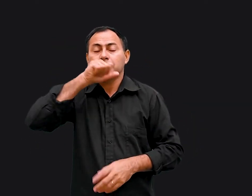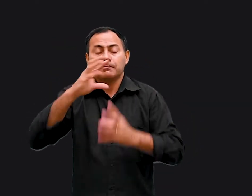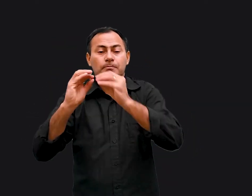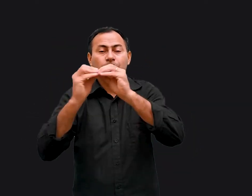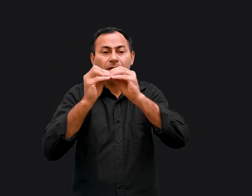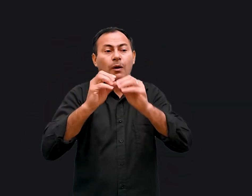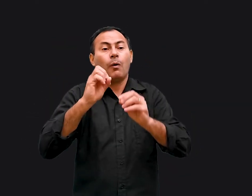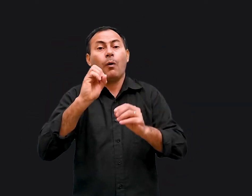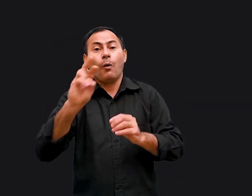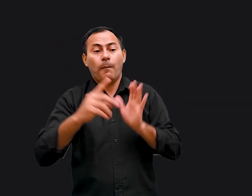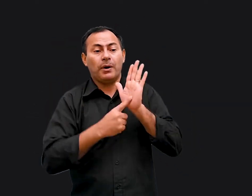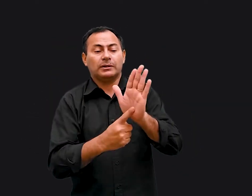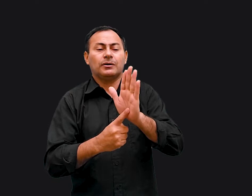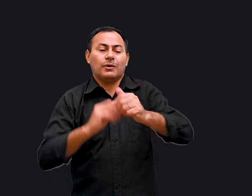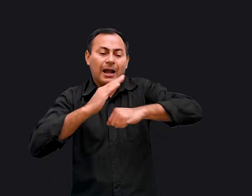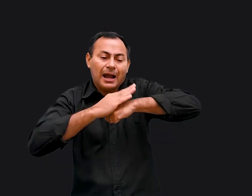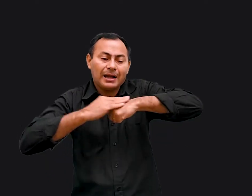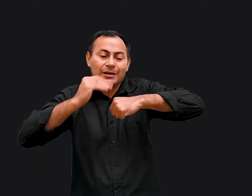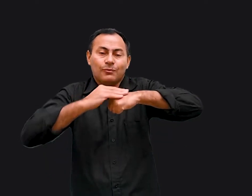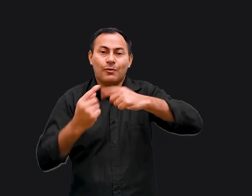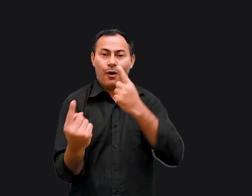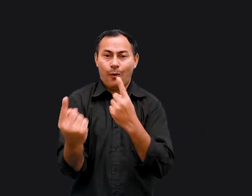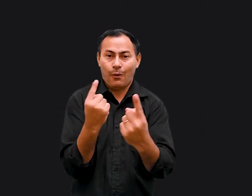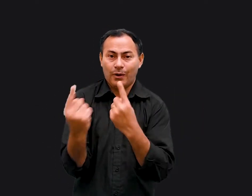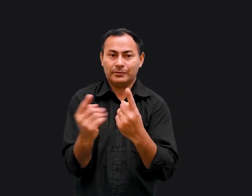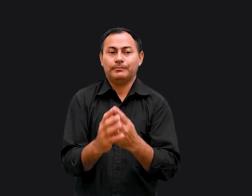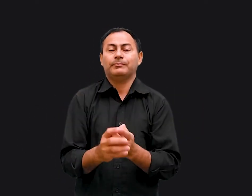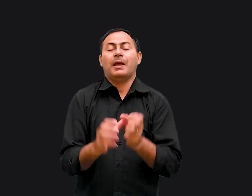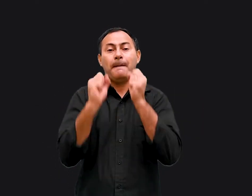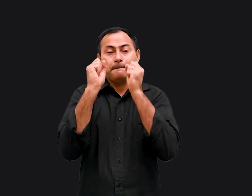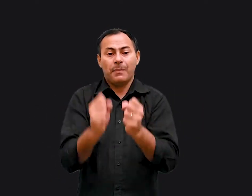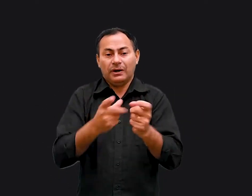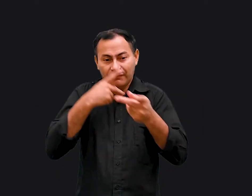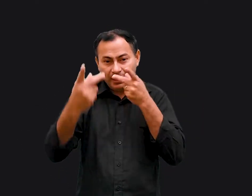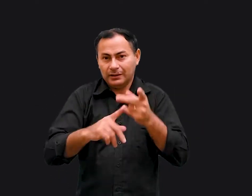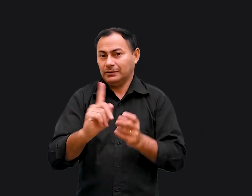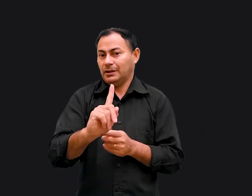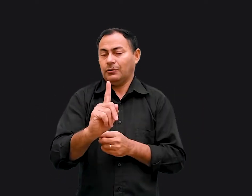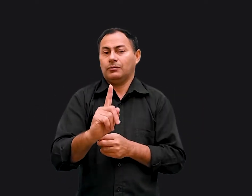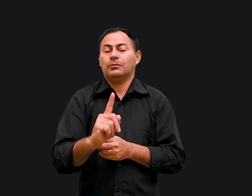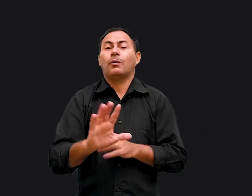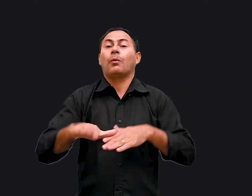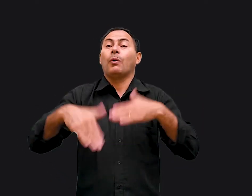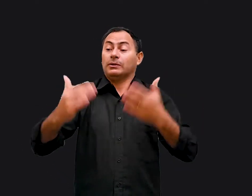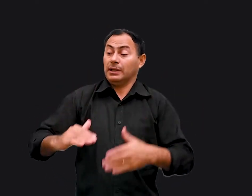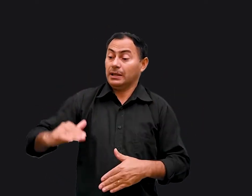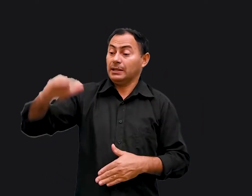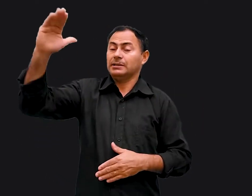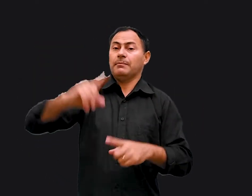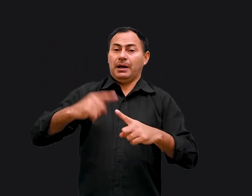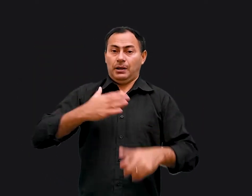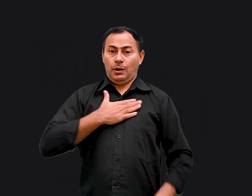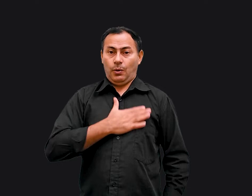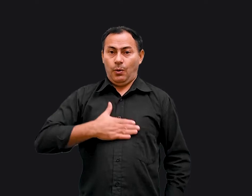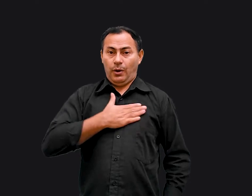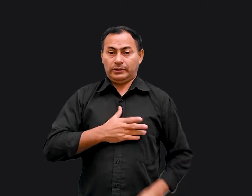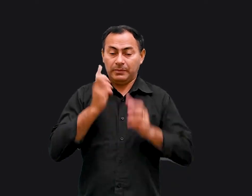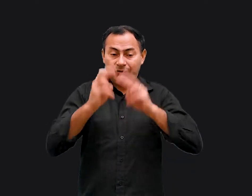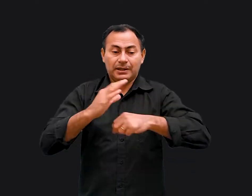ou demonstrando afeto um ao outro. Eles podem até dizer que não quando crescerem, mas eles gostam de ver esse carinho,